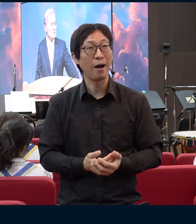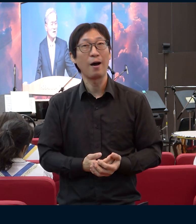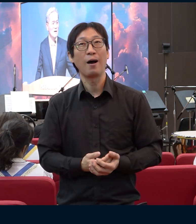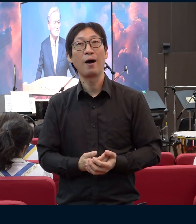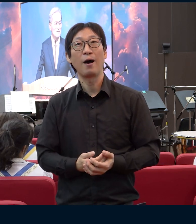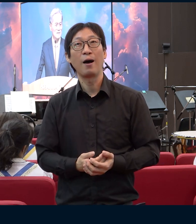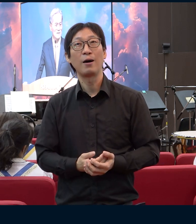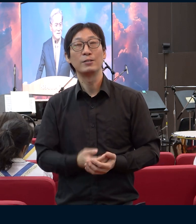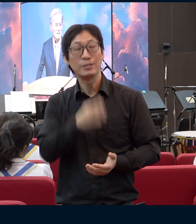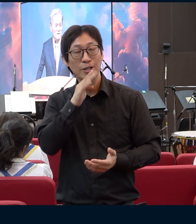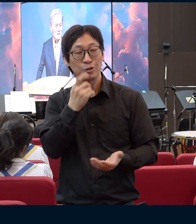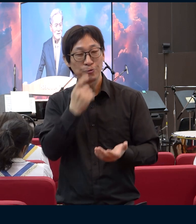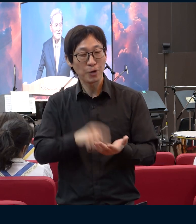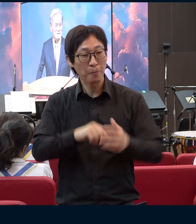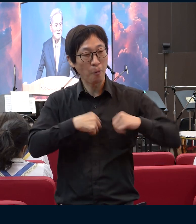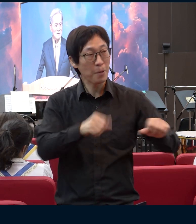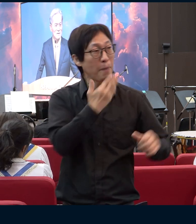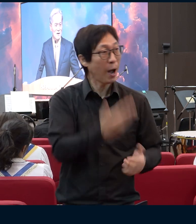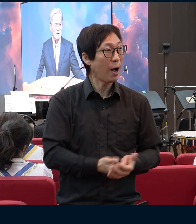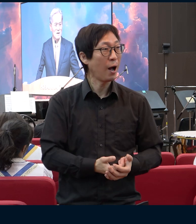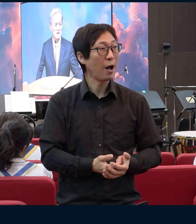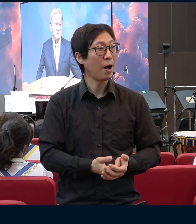그게 그렇게 버려집니까?